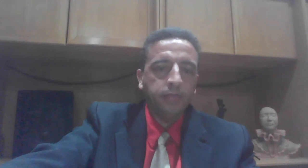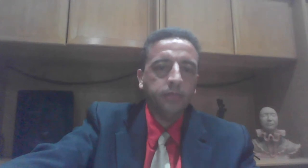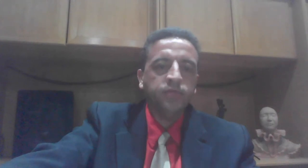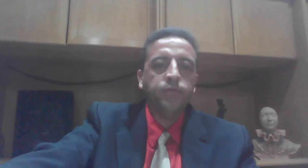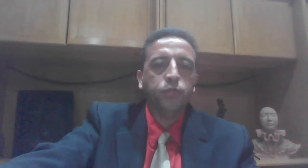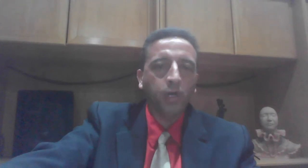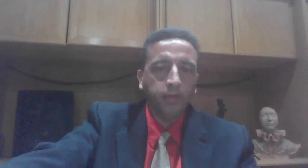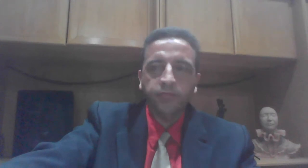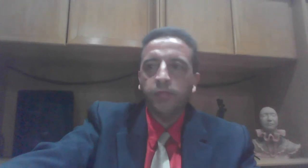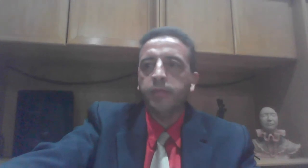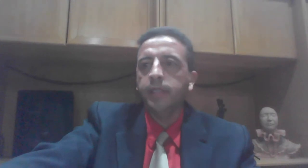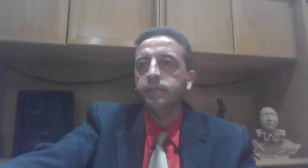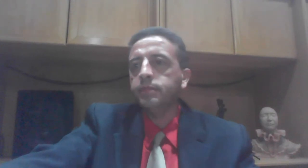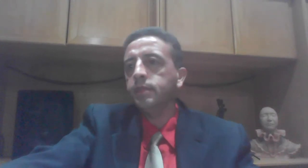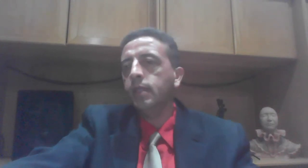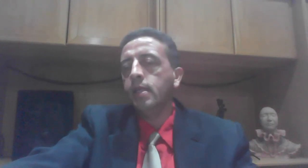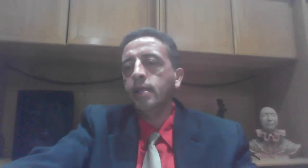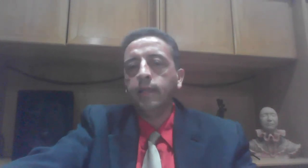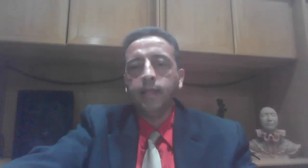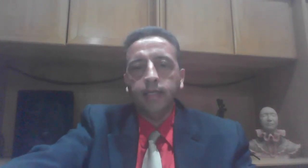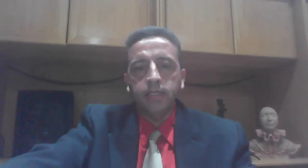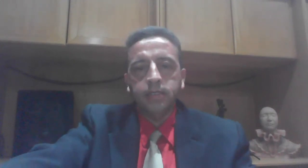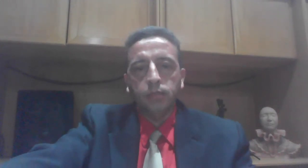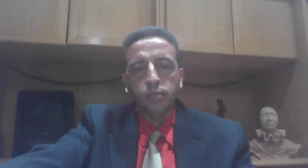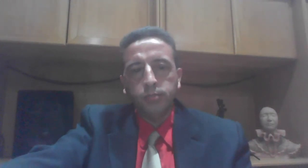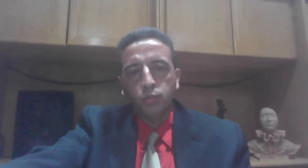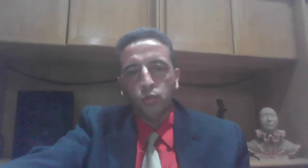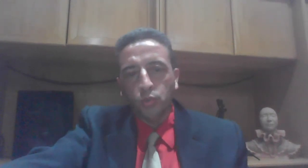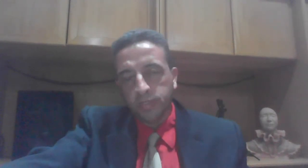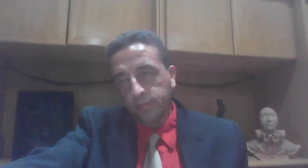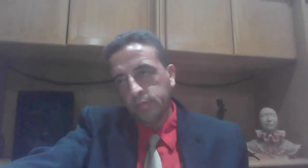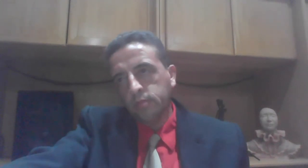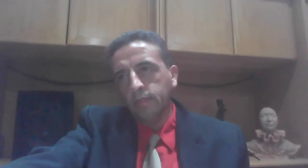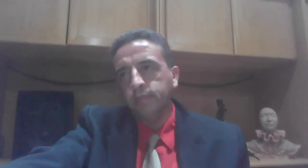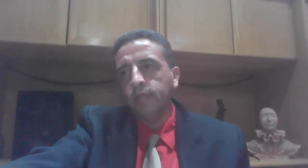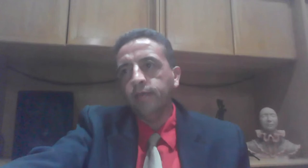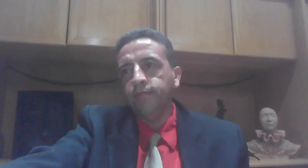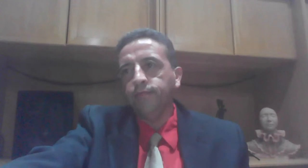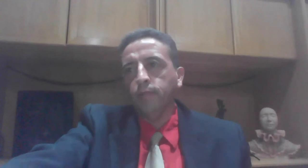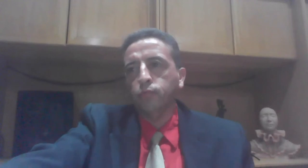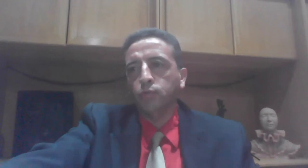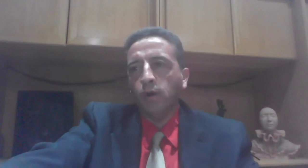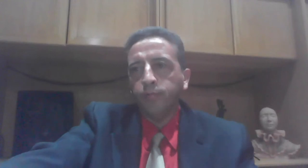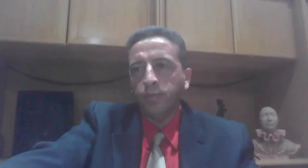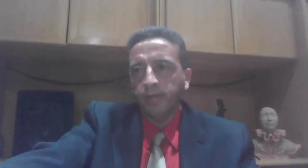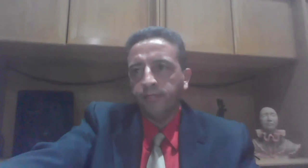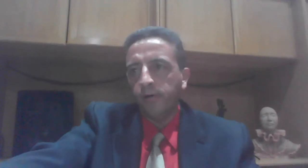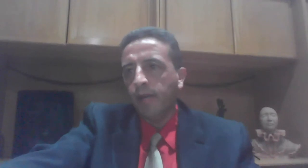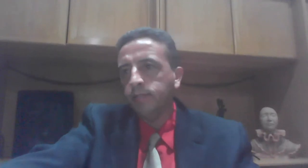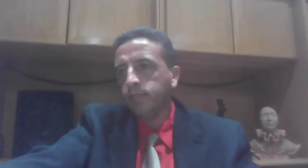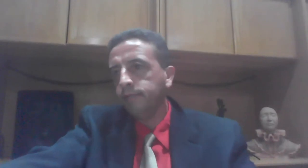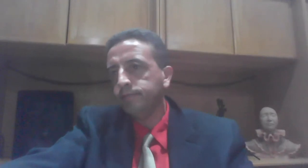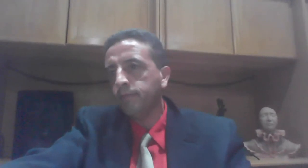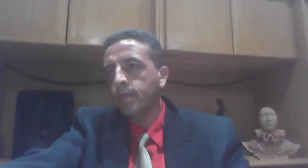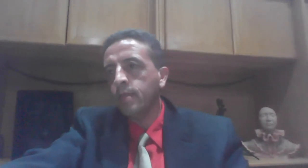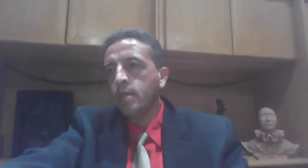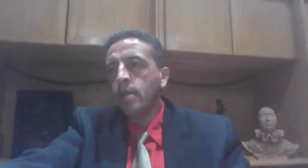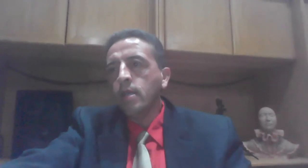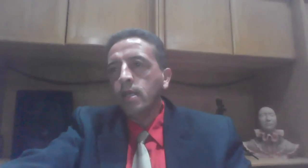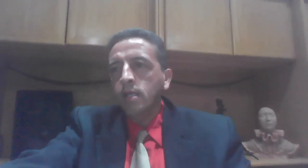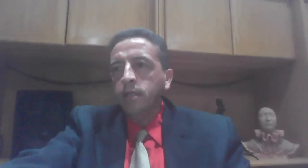levar esse momento de vitória aos formandos. Quero agradecer ao meu amigo Roosevelt, do NTINF, pelo todo o apoio na informática.